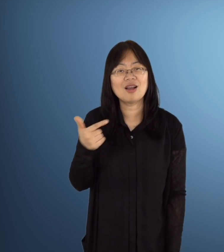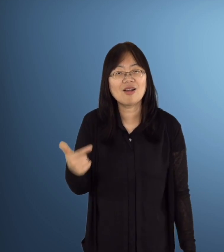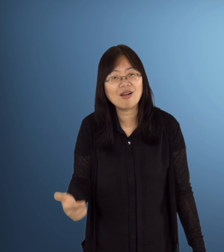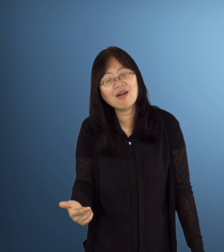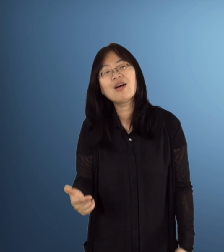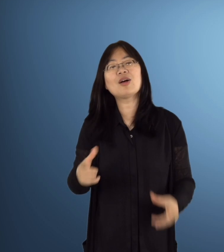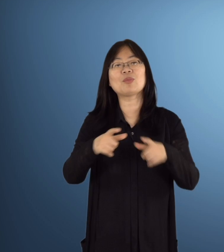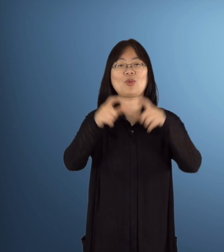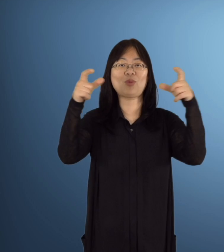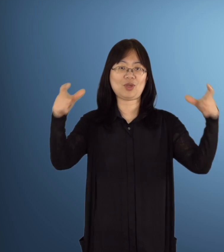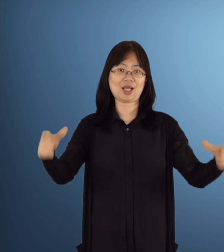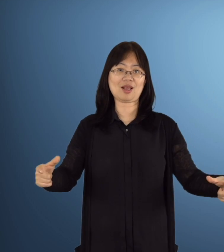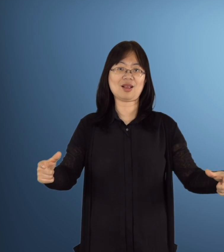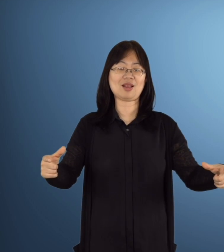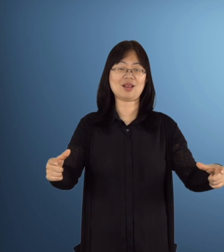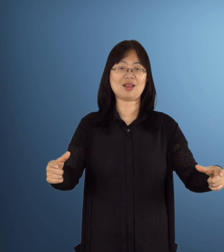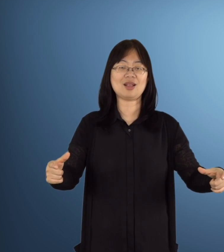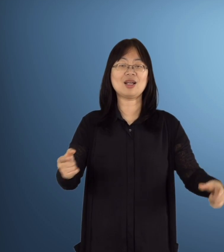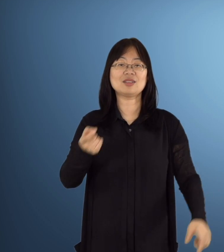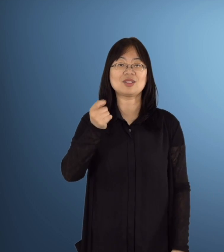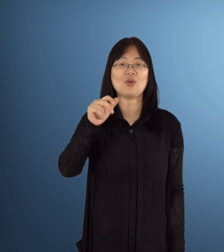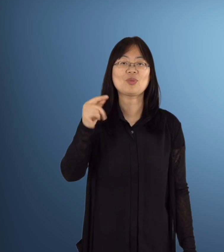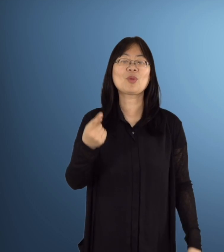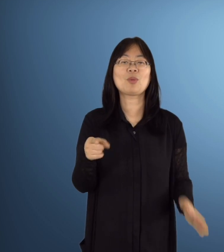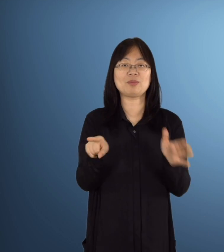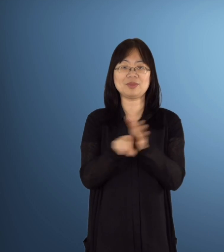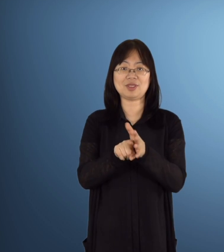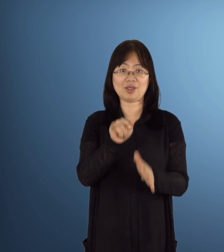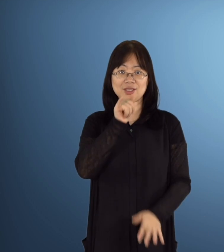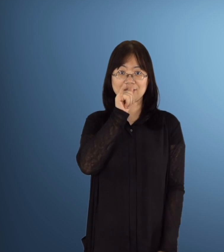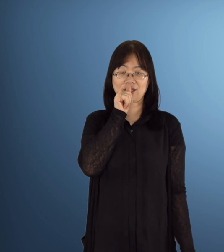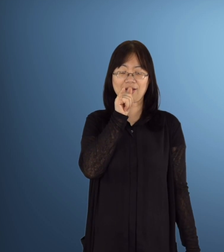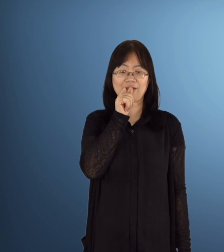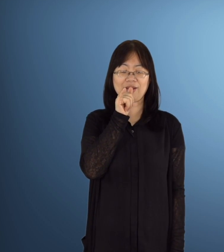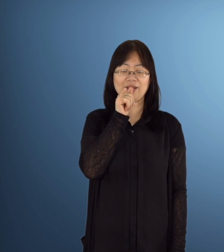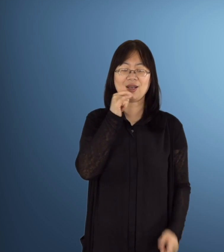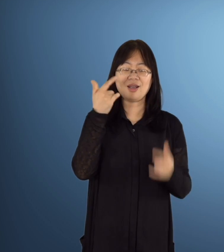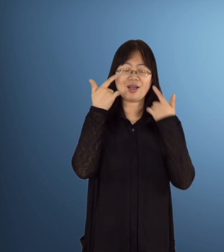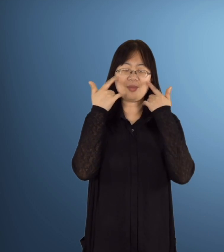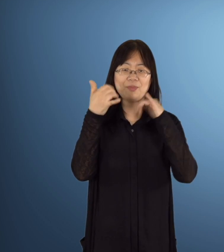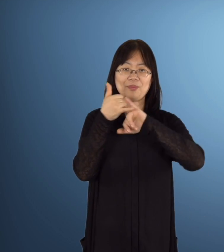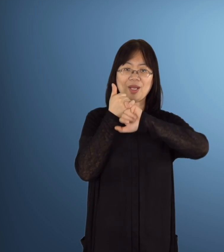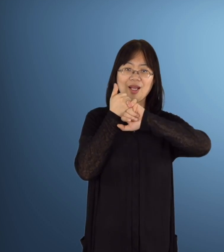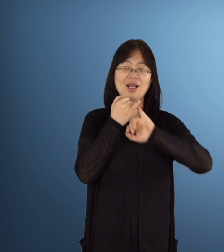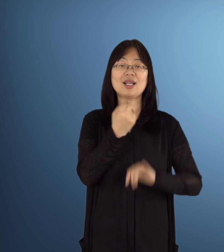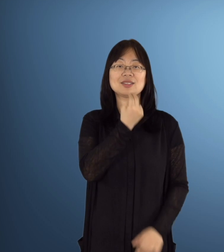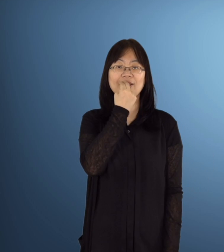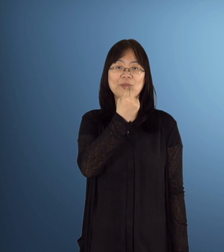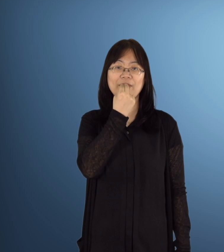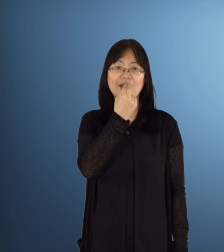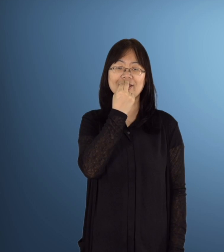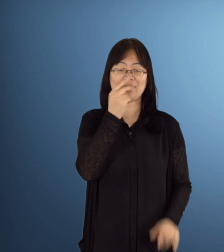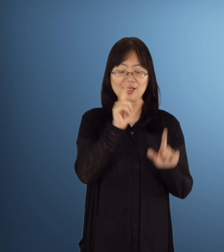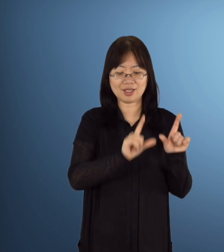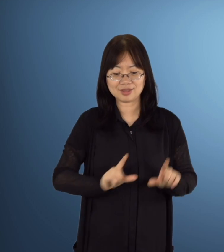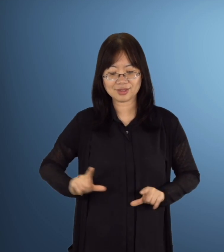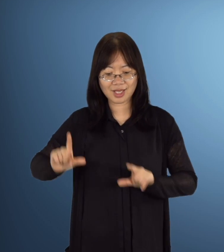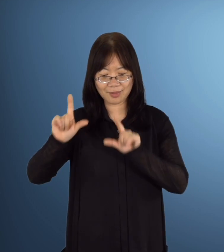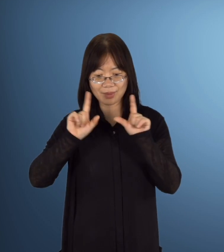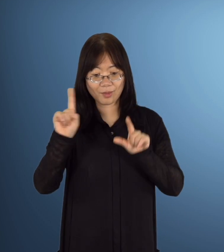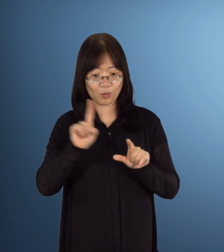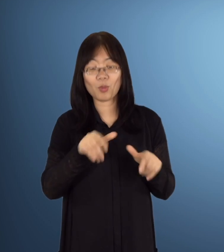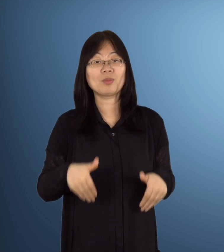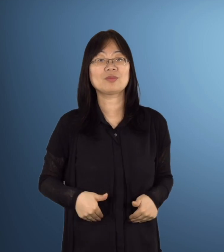굉장히 포괄적인 거예요. 적어도 믿는다면 거기에 반드시 생명의 삶에 뭐가